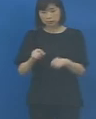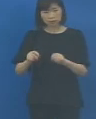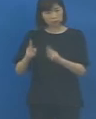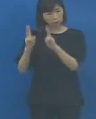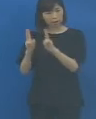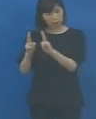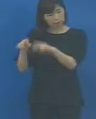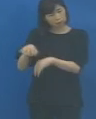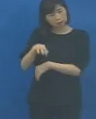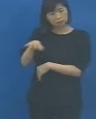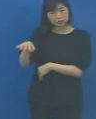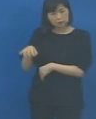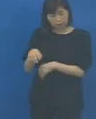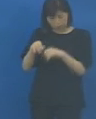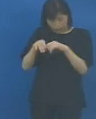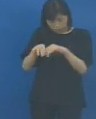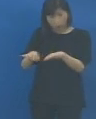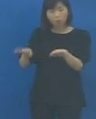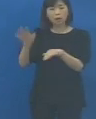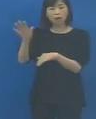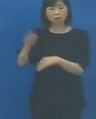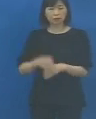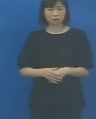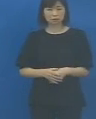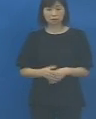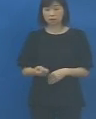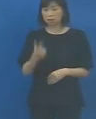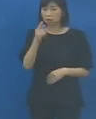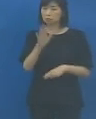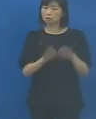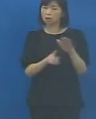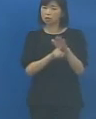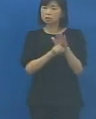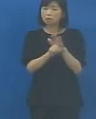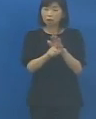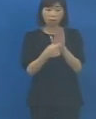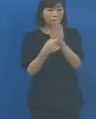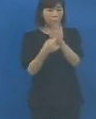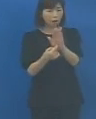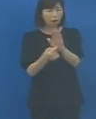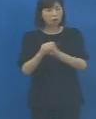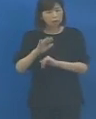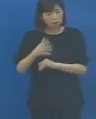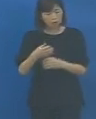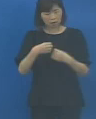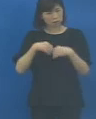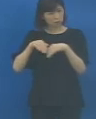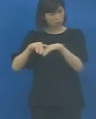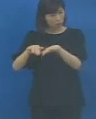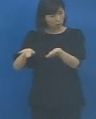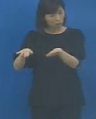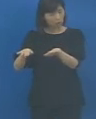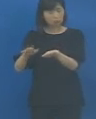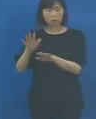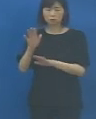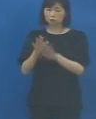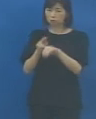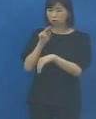しているということです。緊急事態宣言が出ていてもなおそういう状態であるということからすれ